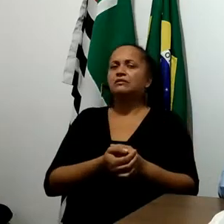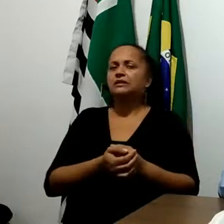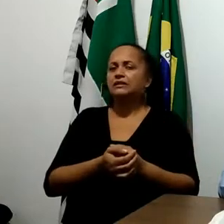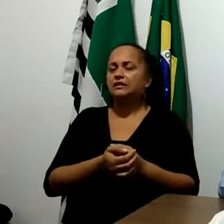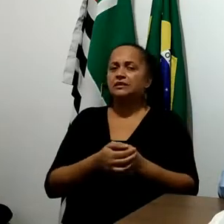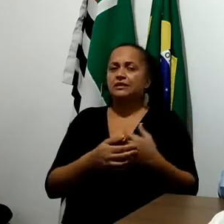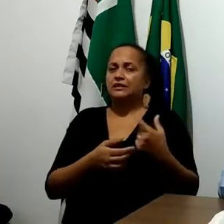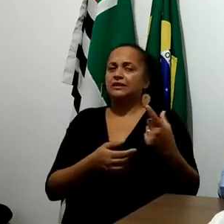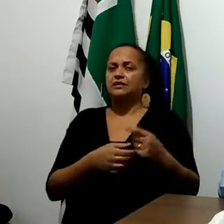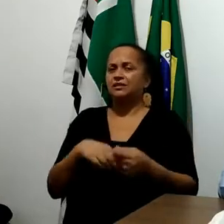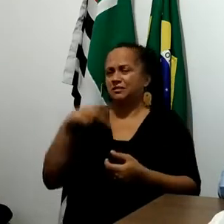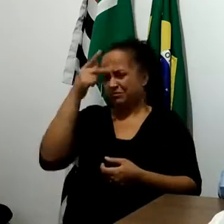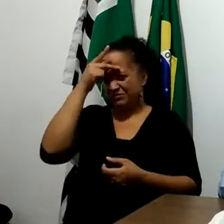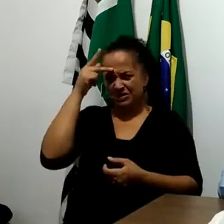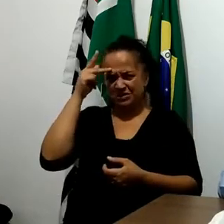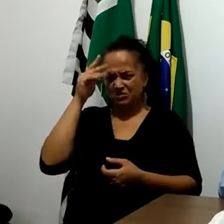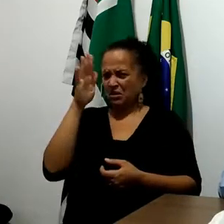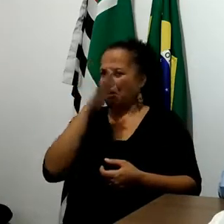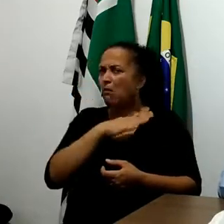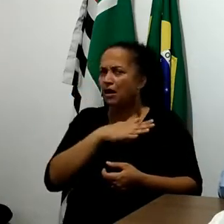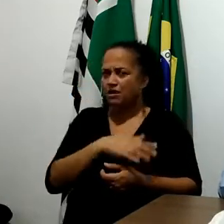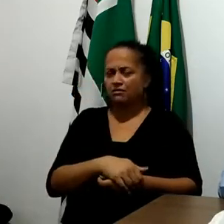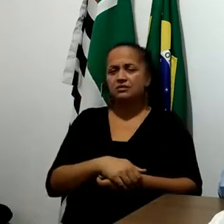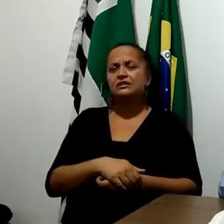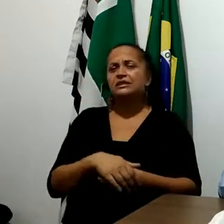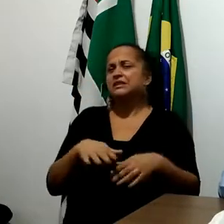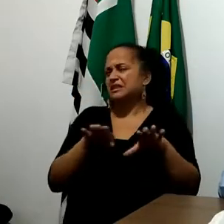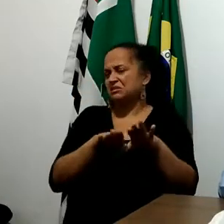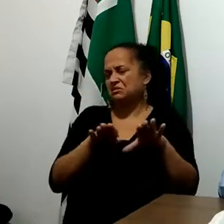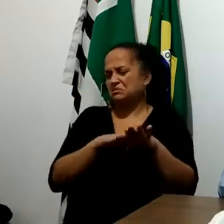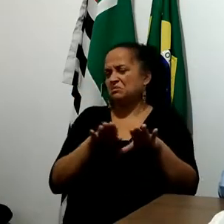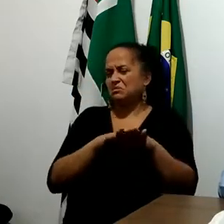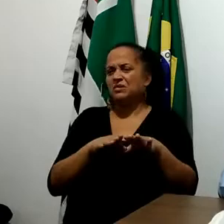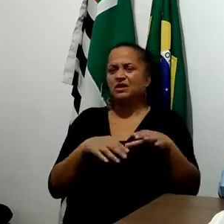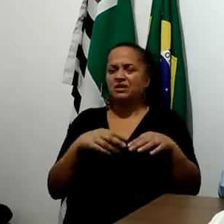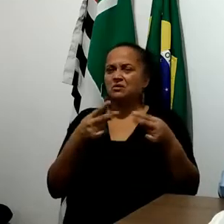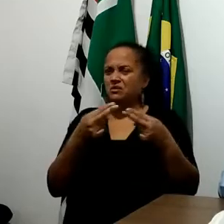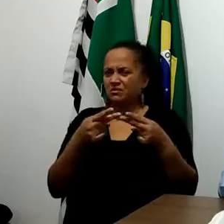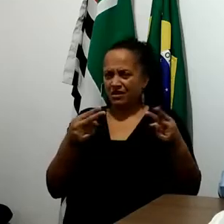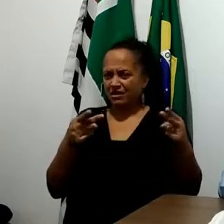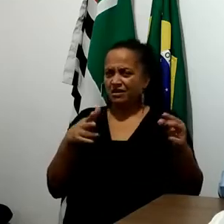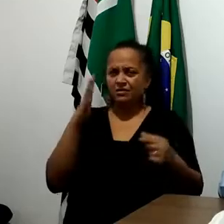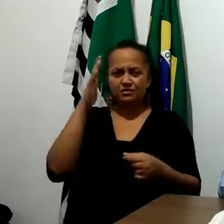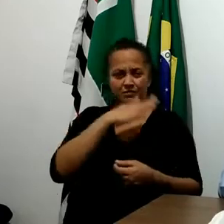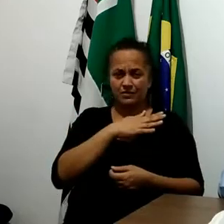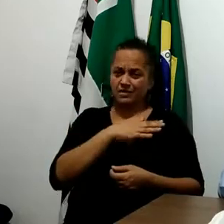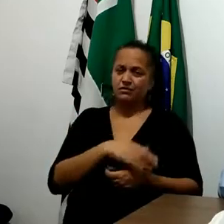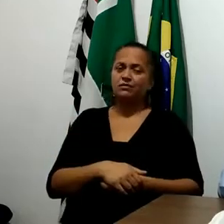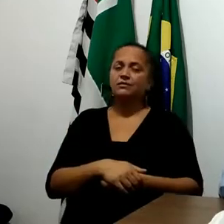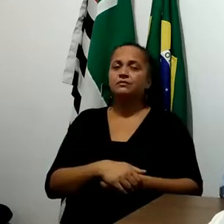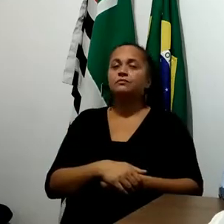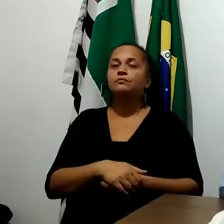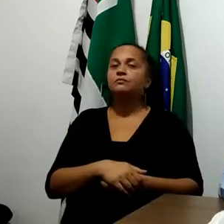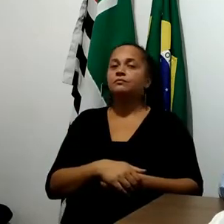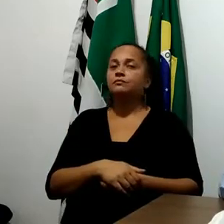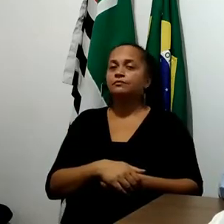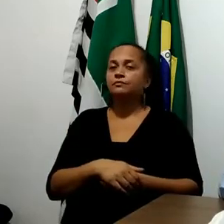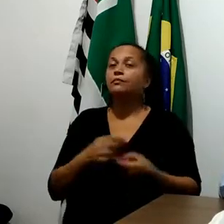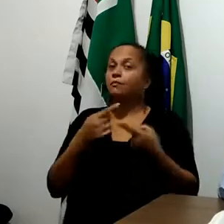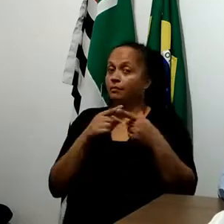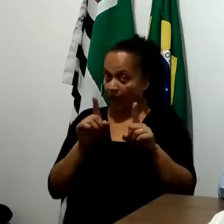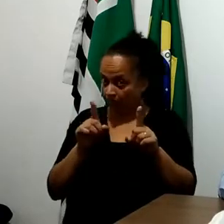dominadores deste mundo tenebroso, contra as forças espirituais do mal nas regiões celestes.